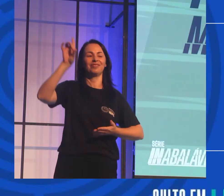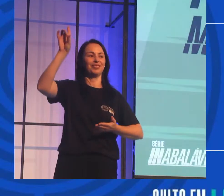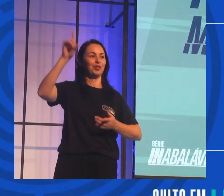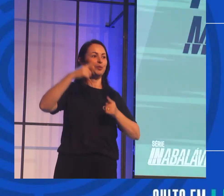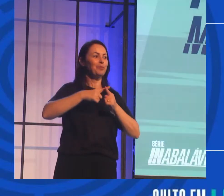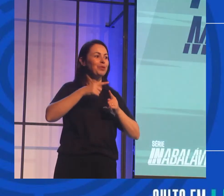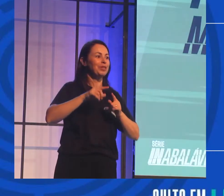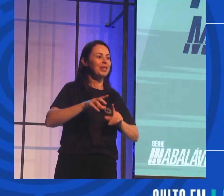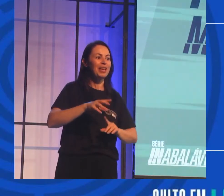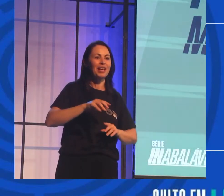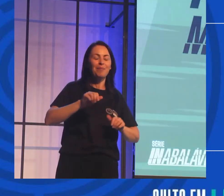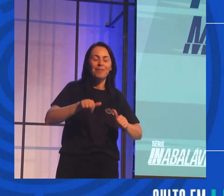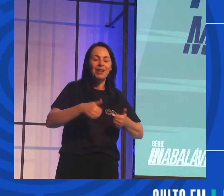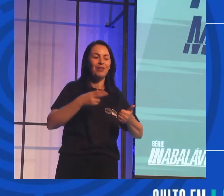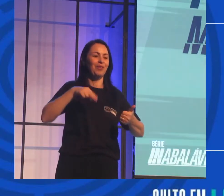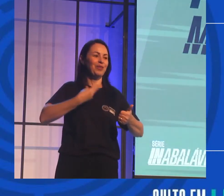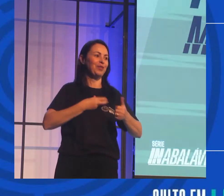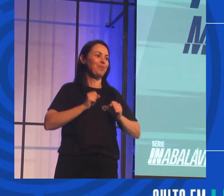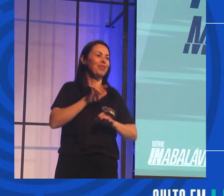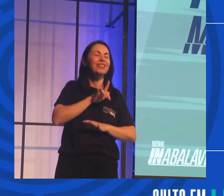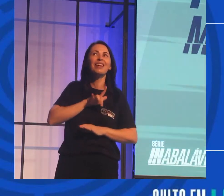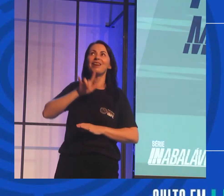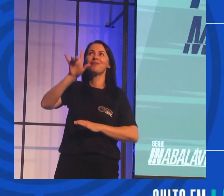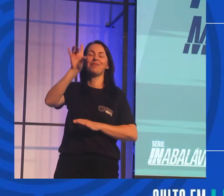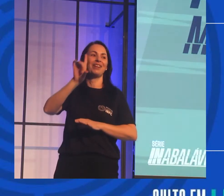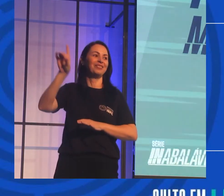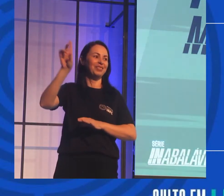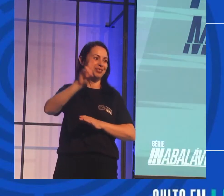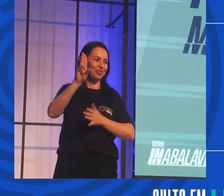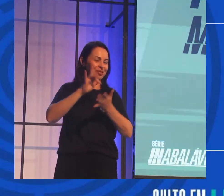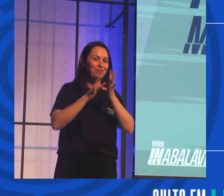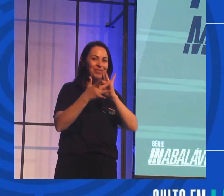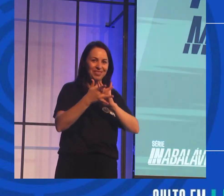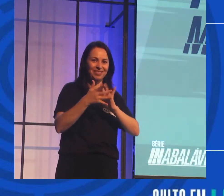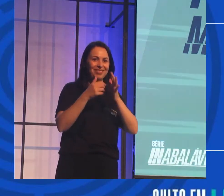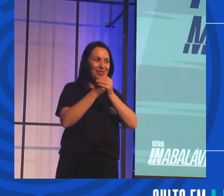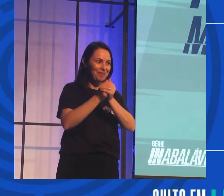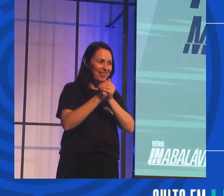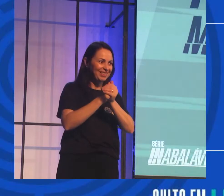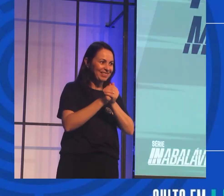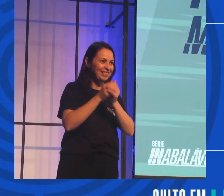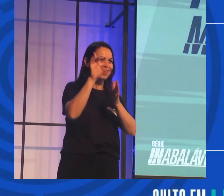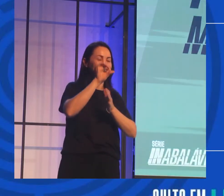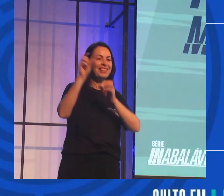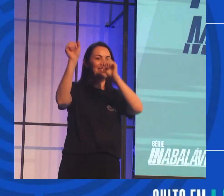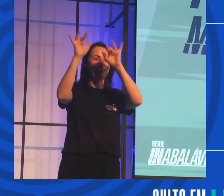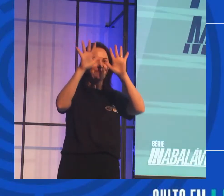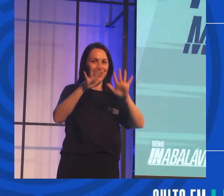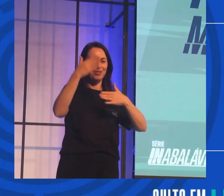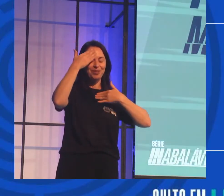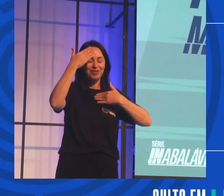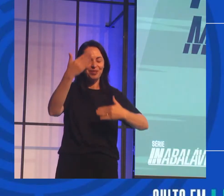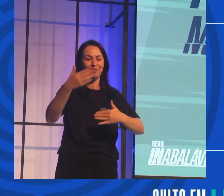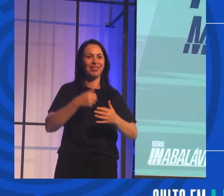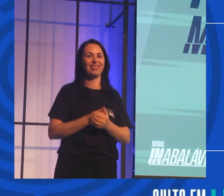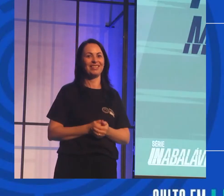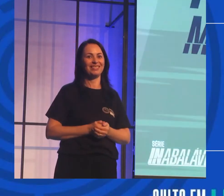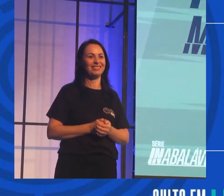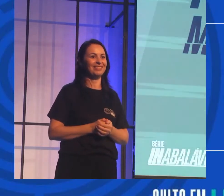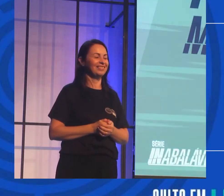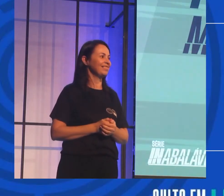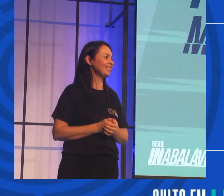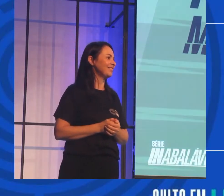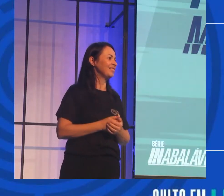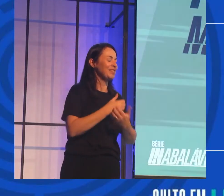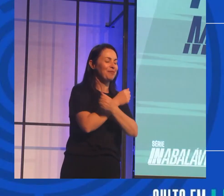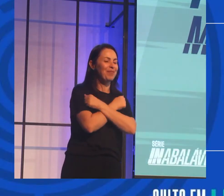nós podemos fazer é amar esse Deus em nome de Jesus. Amém? Deus abençoe. Obrigado, queridos. Forte